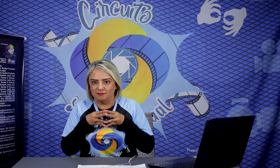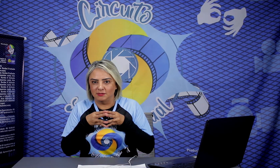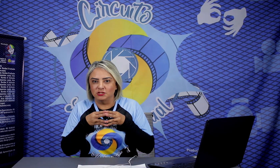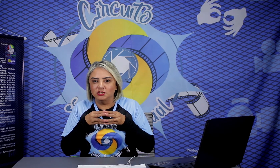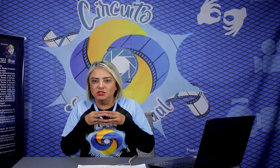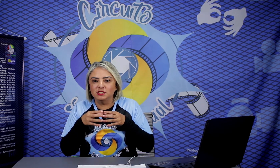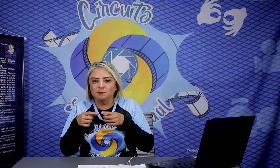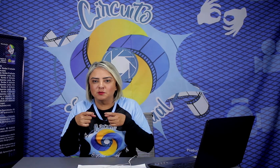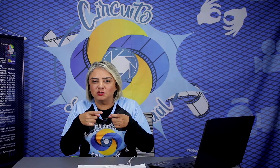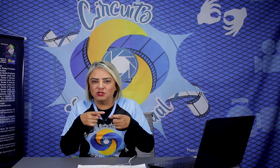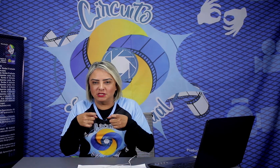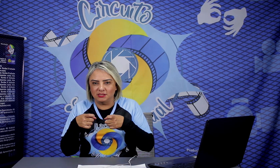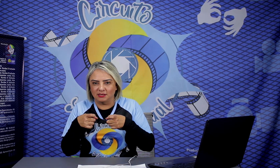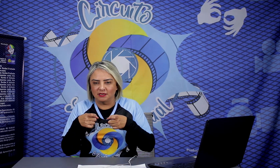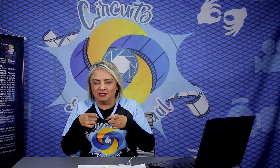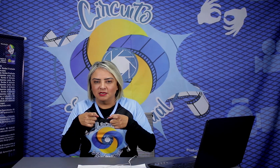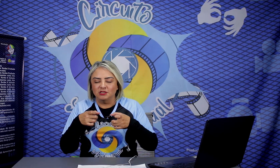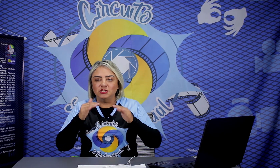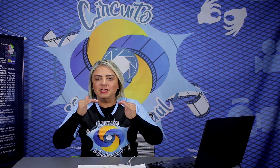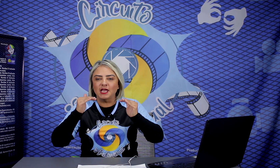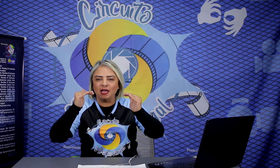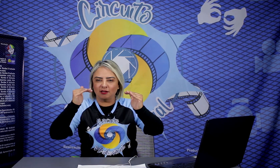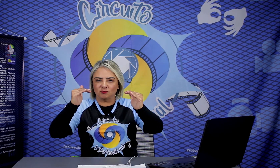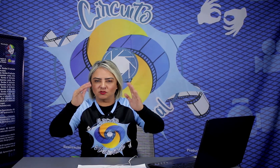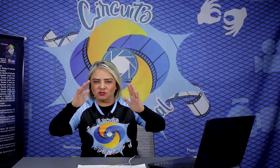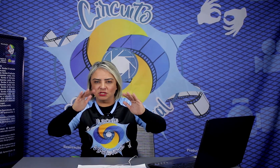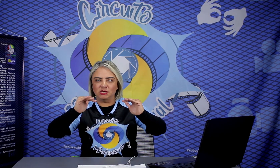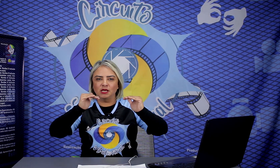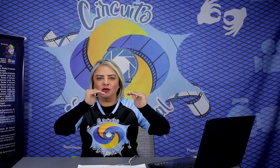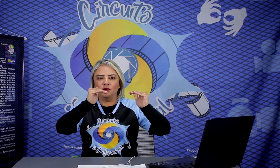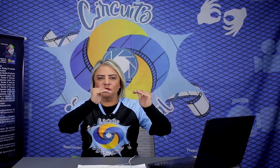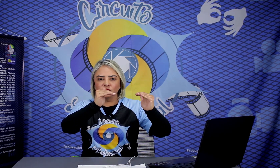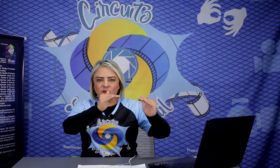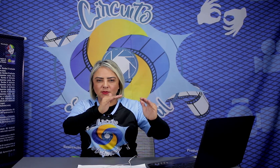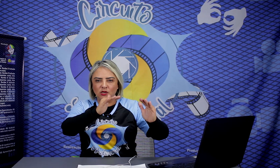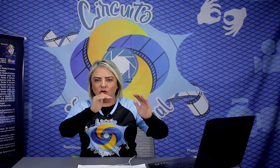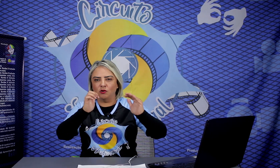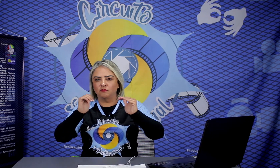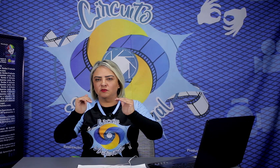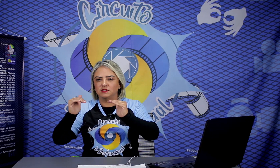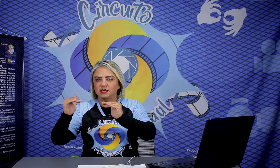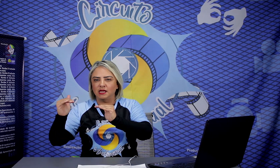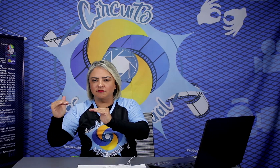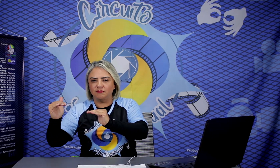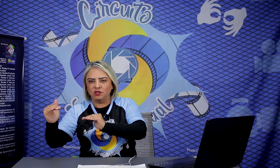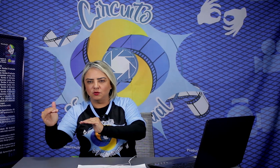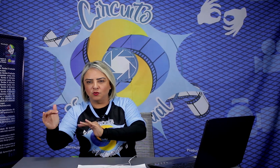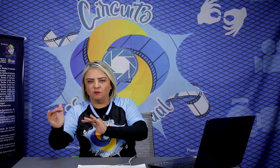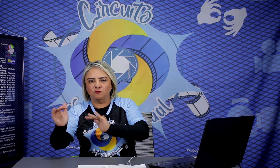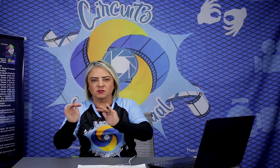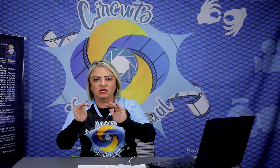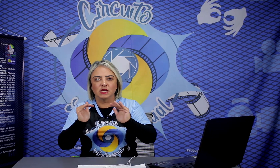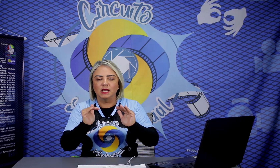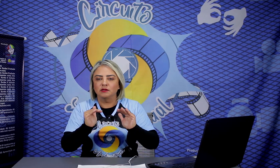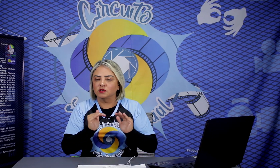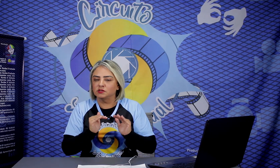de disputinha, de etos, de que eu sou melhor, você é inferior, nós não